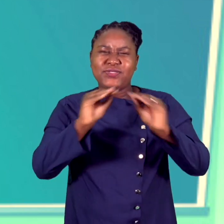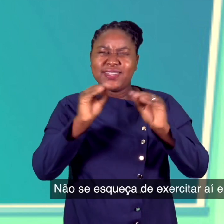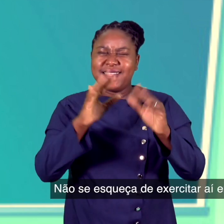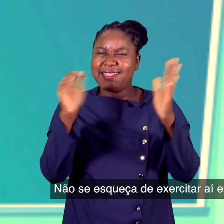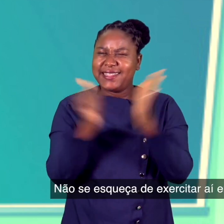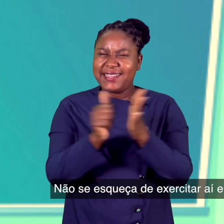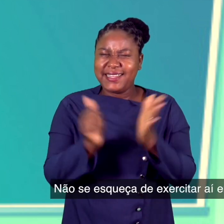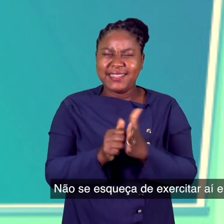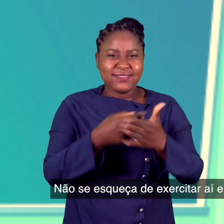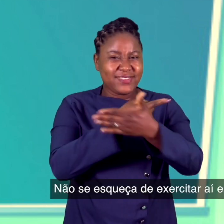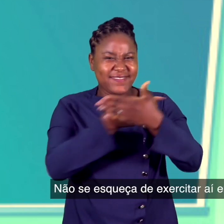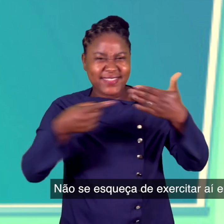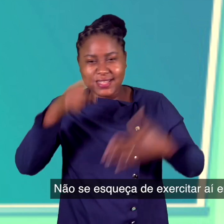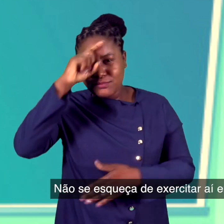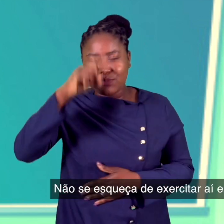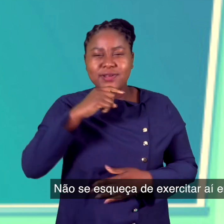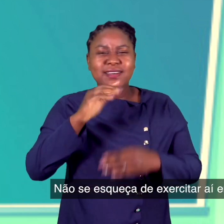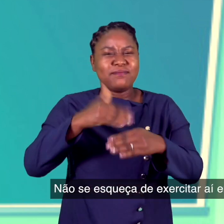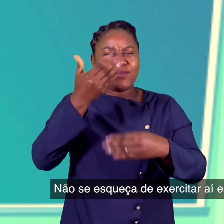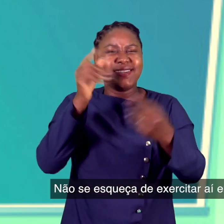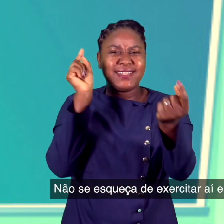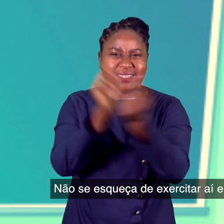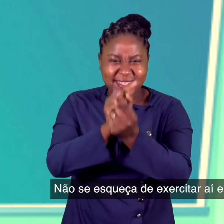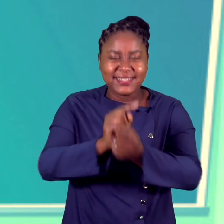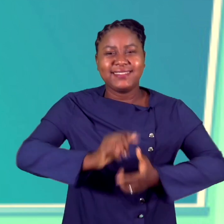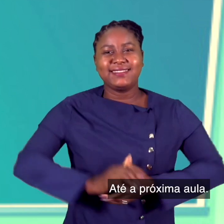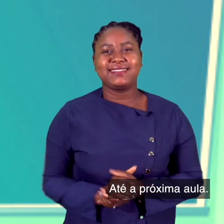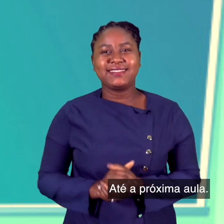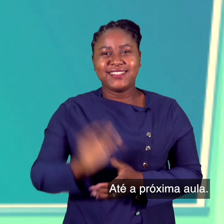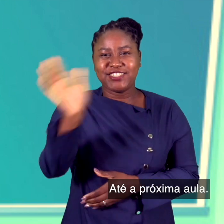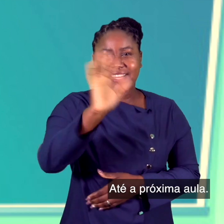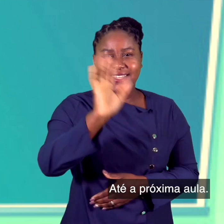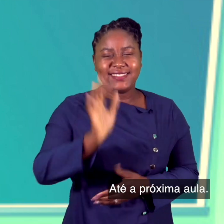Não se esqueça de exercitar aí em casa. Até a próxima aula!